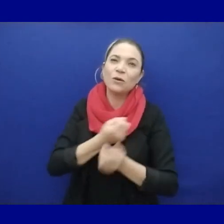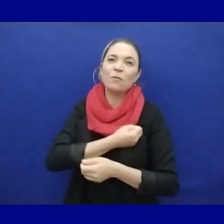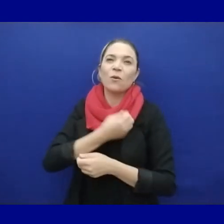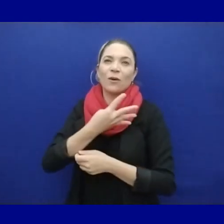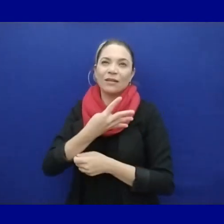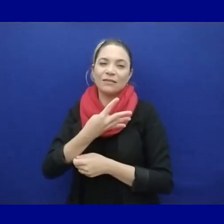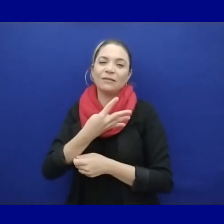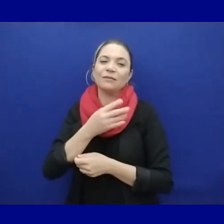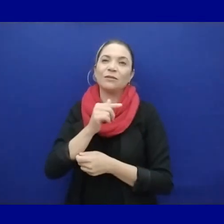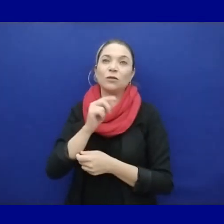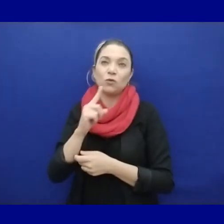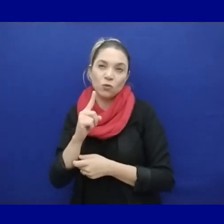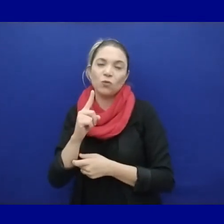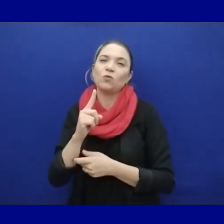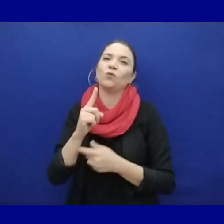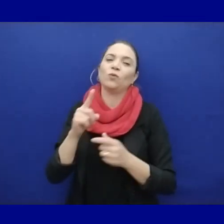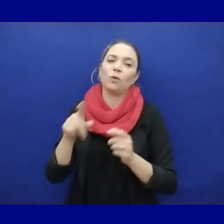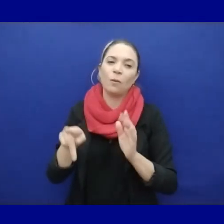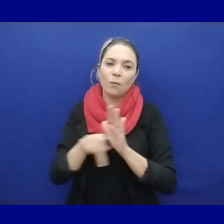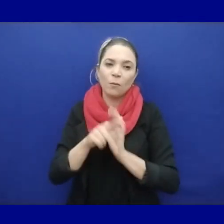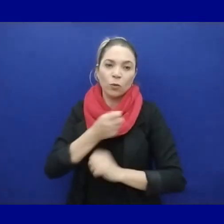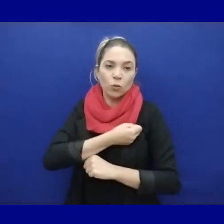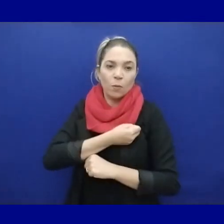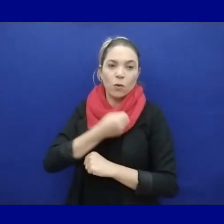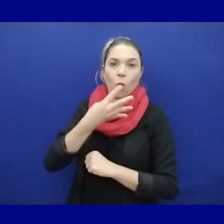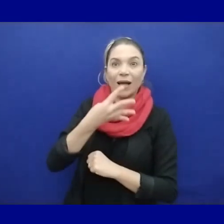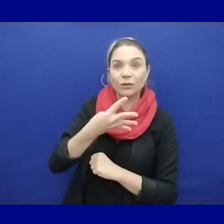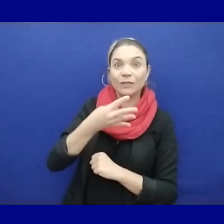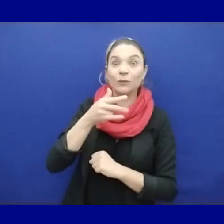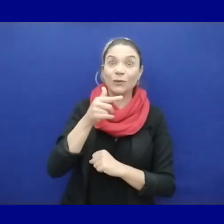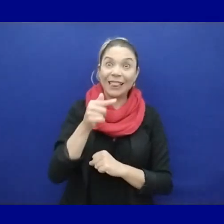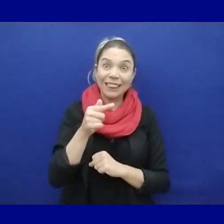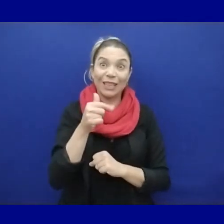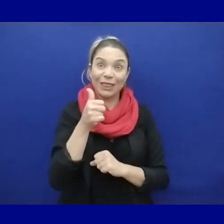471 do nosso cantor cristão.